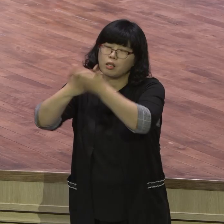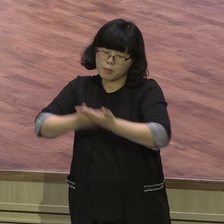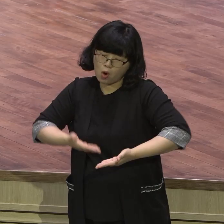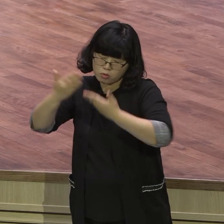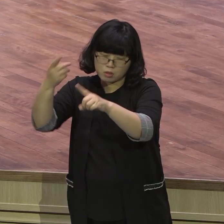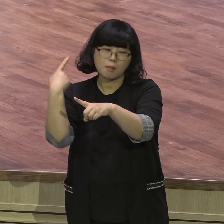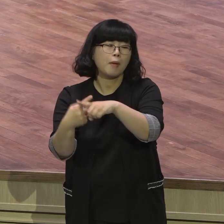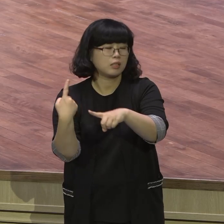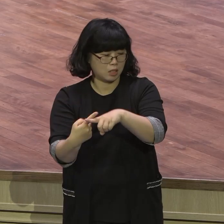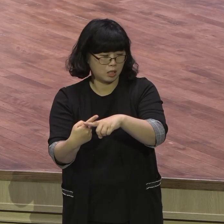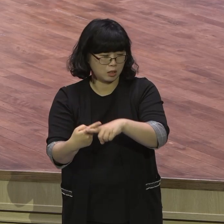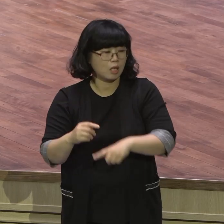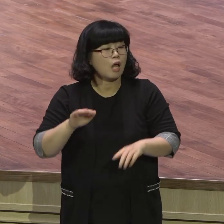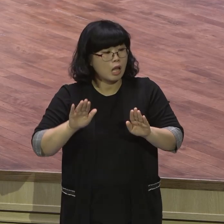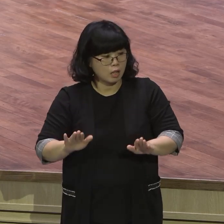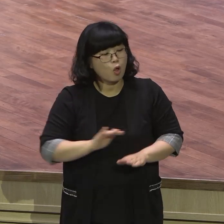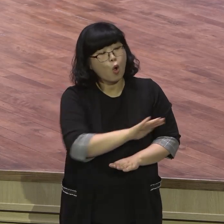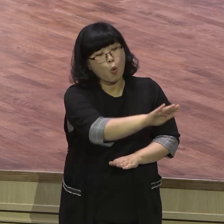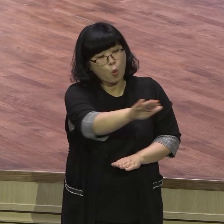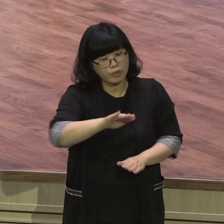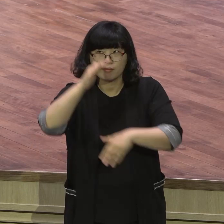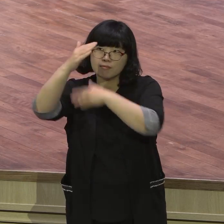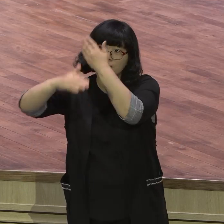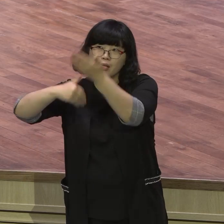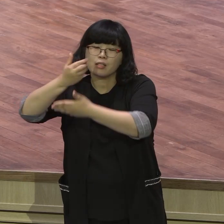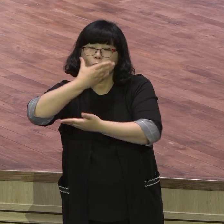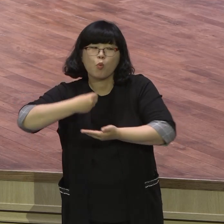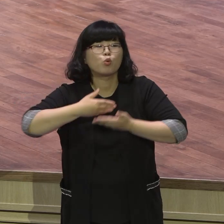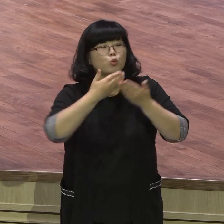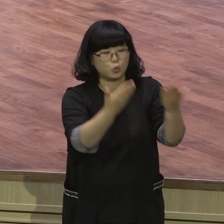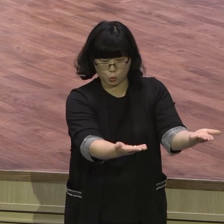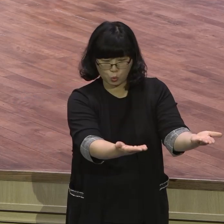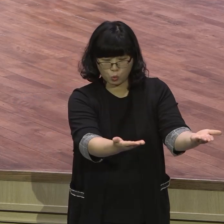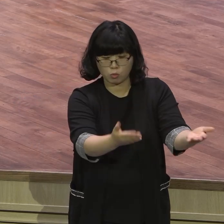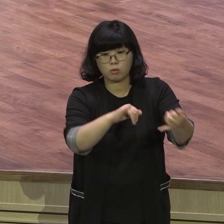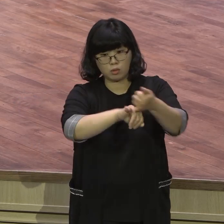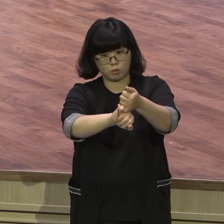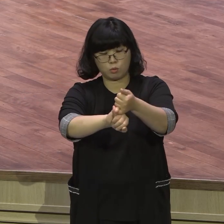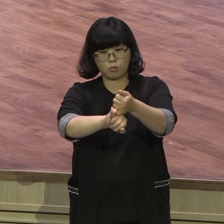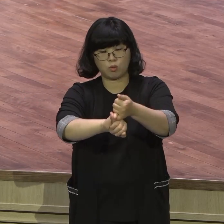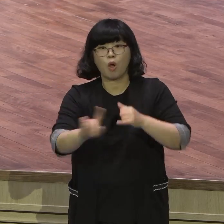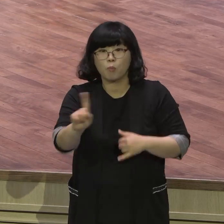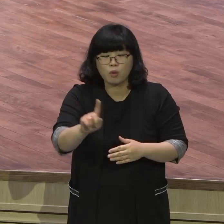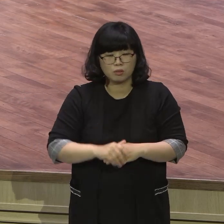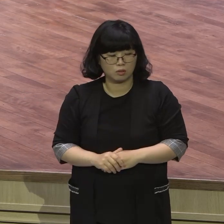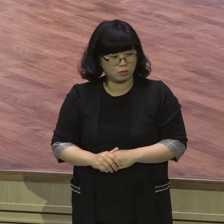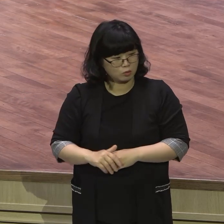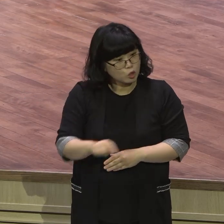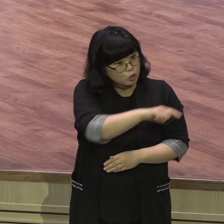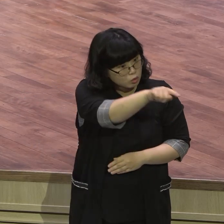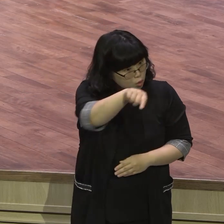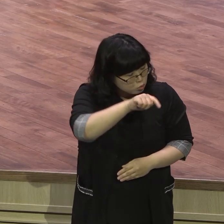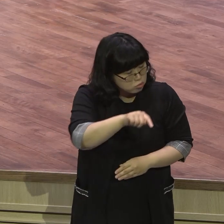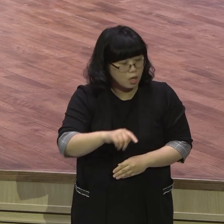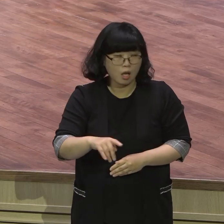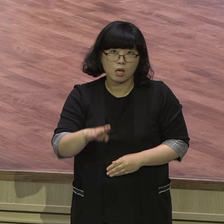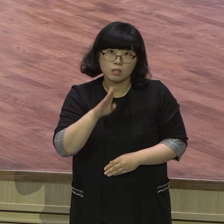이 중에 형제도 있어요 이 중에 부모도 있어요 그런데 우상 숭배를